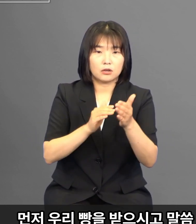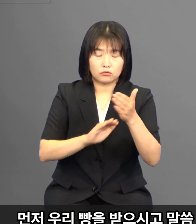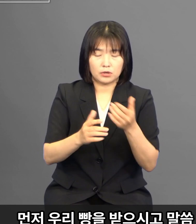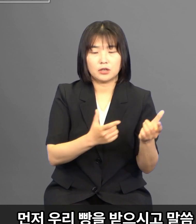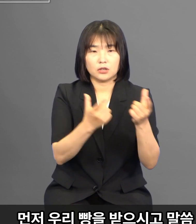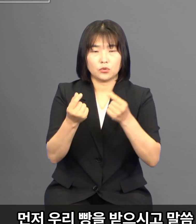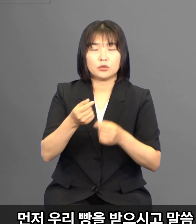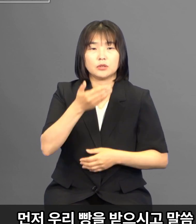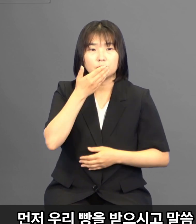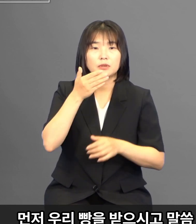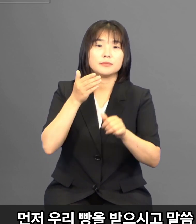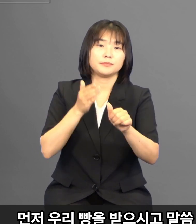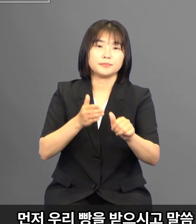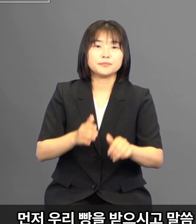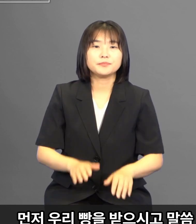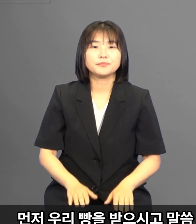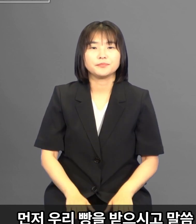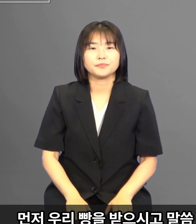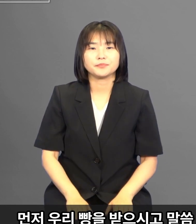하겠습니다.